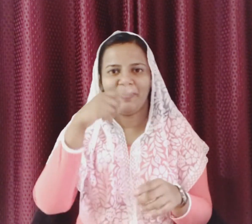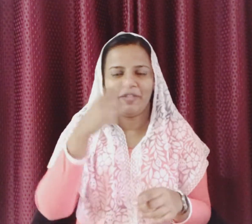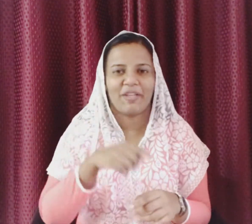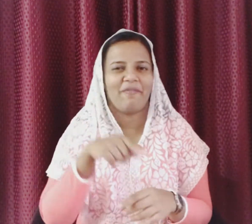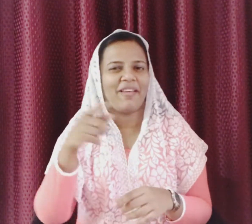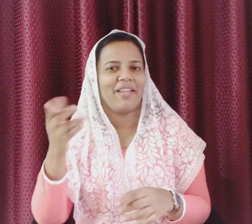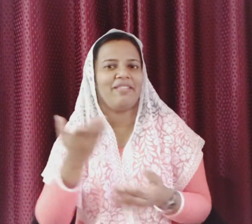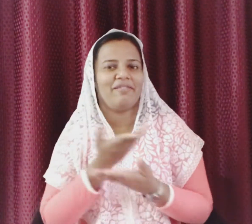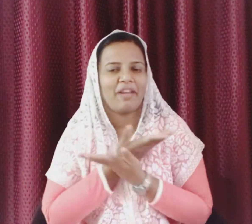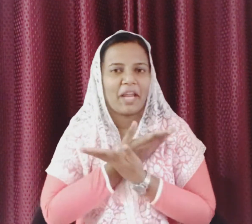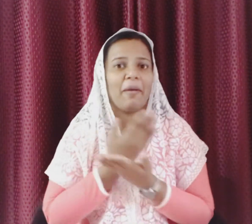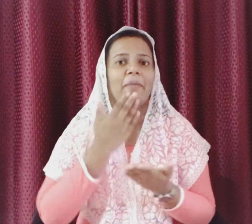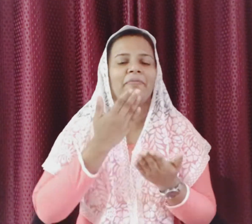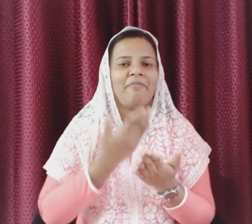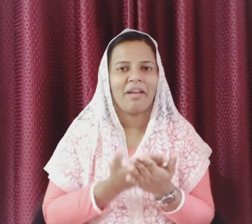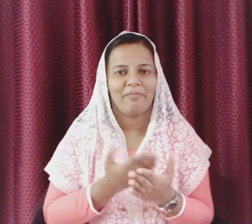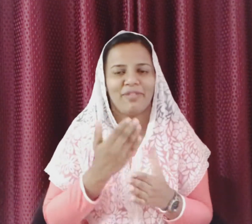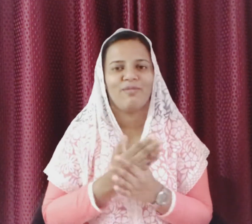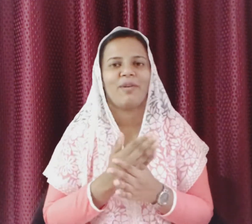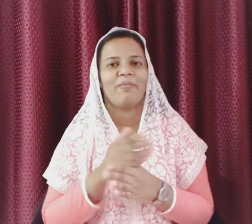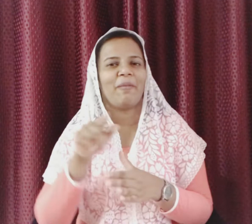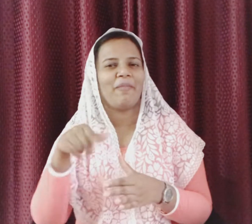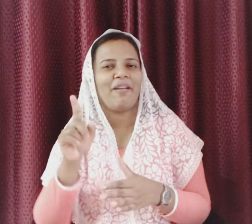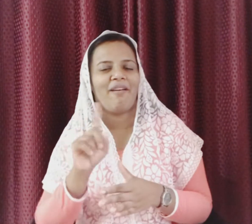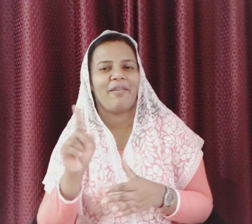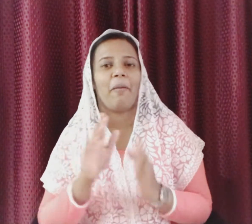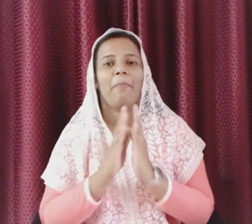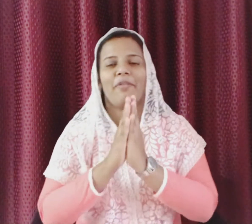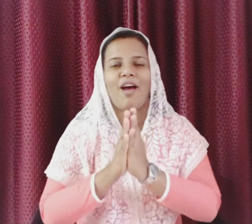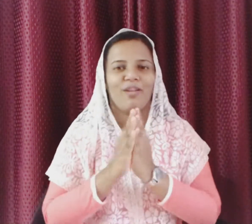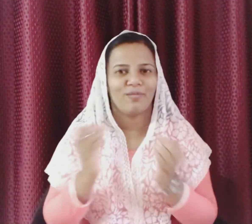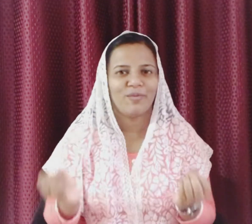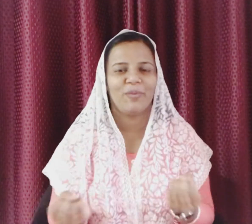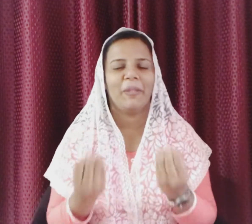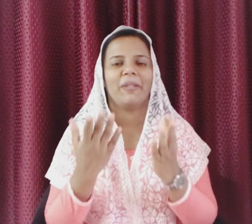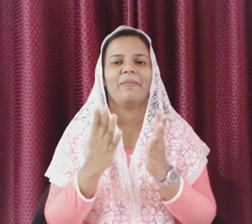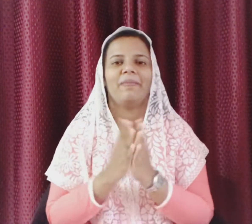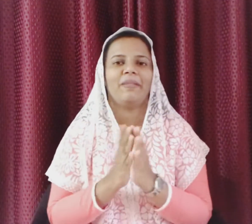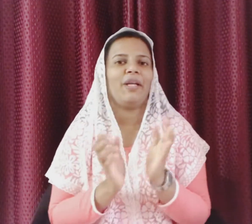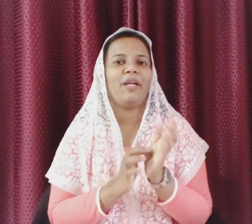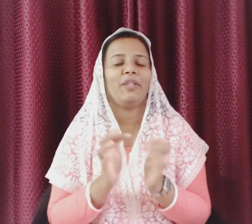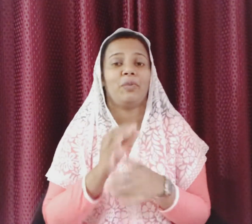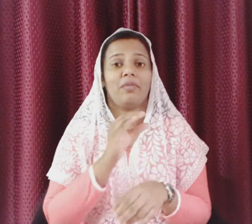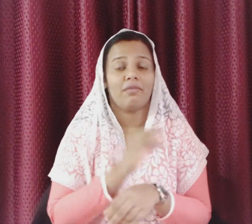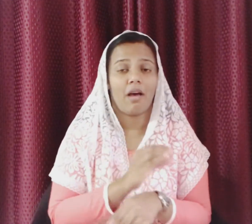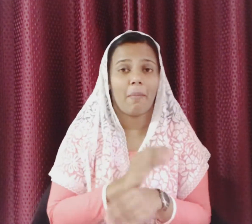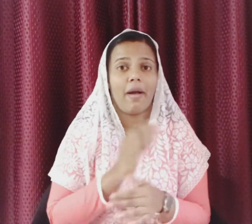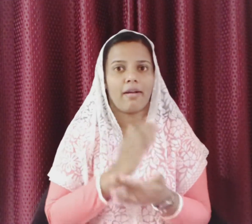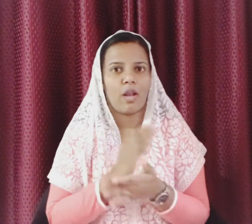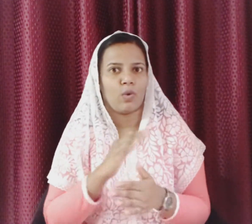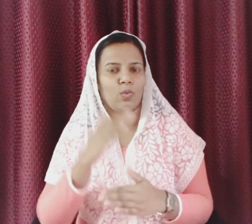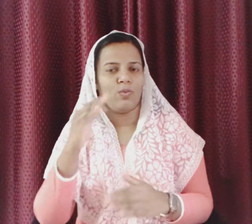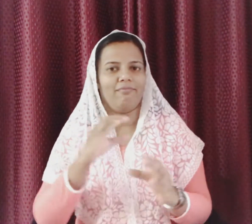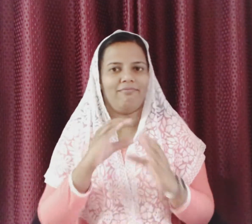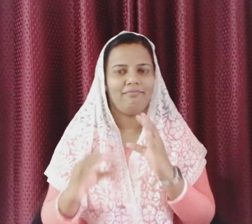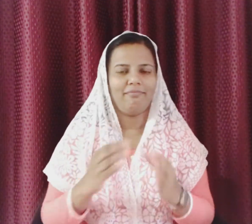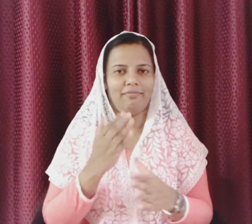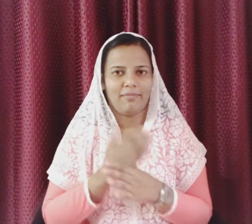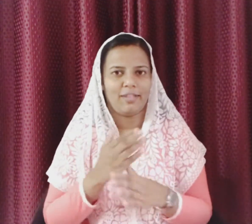തുടങ്ങും, മറ്റുള്ളവർക്ക് നന്മ ചെയ്യാൻ തുടങ്ങും, മറ്റുള്ളവർക്ക് വേണ്ടി പ്രാർത്ഥിക്കാൻ തുടങ്ങും. ഹല്ലേലൂയ. ദൈവസഭയുടെ കാര്യങ്ങളിൽ നിങ്ങൾ കൂടുതൽ ഇടപെടാൻ തുടങ്ങും. കൂട്ടായ്മകൾ